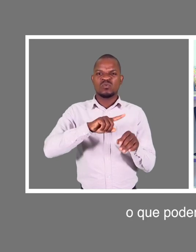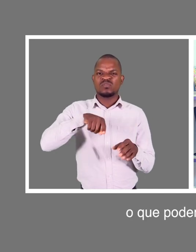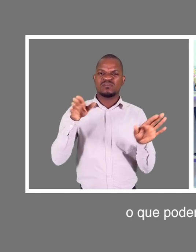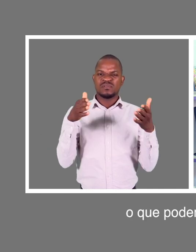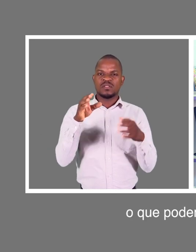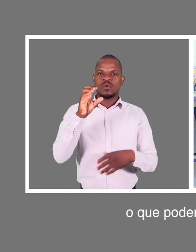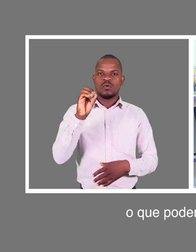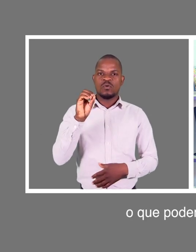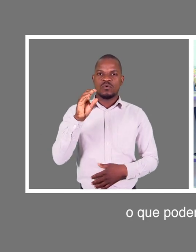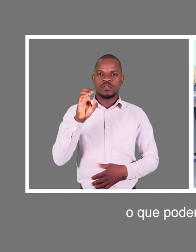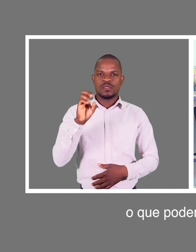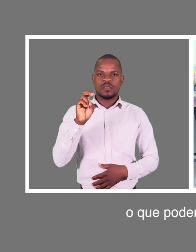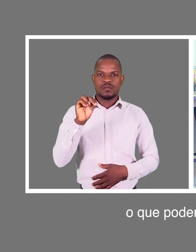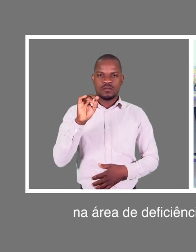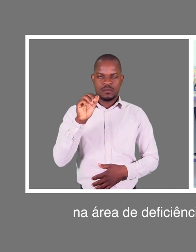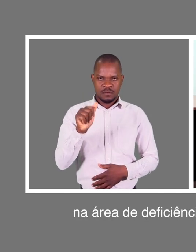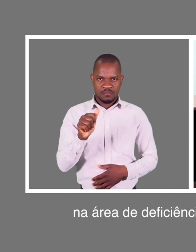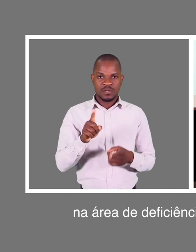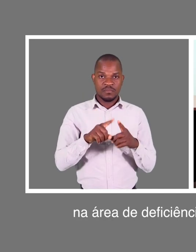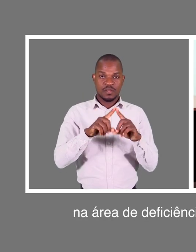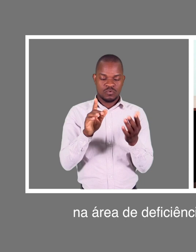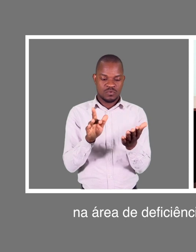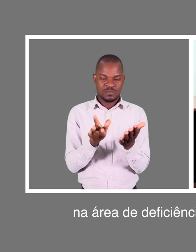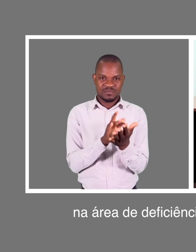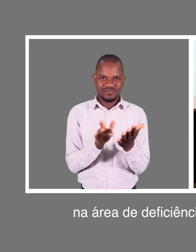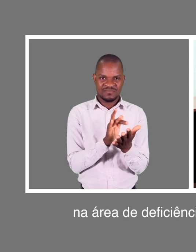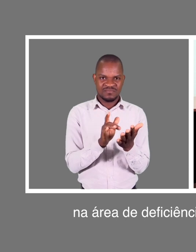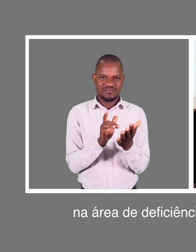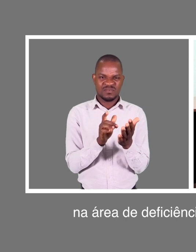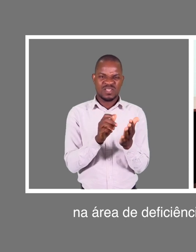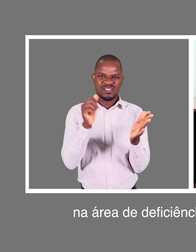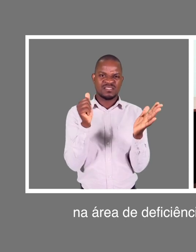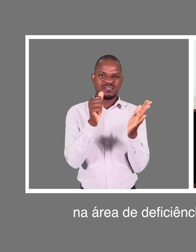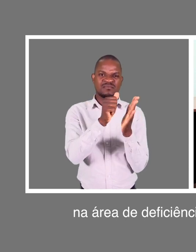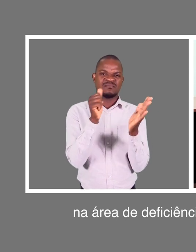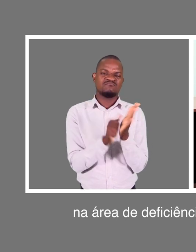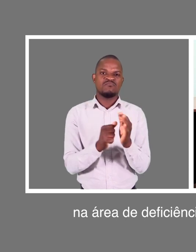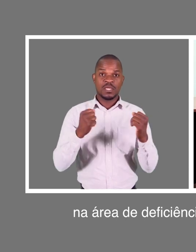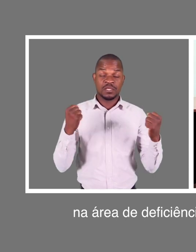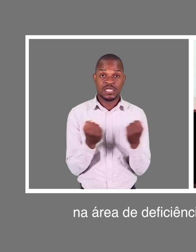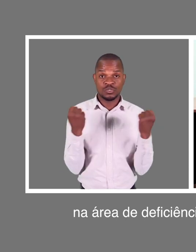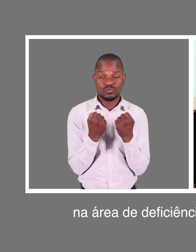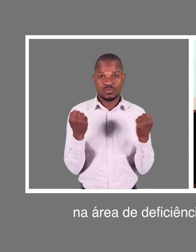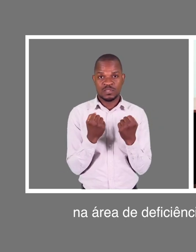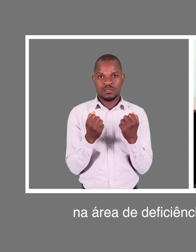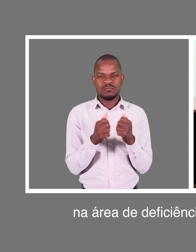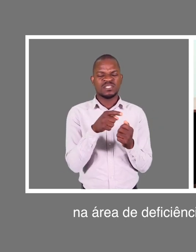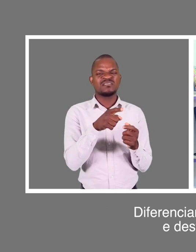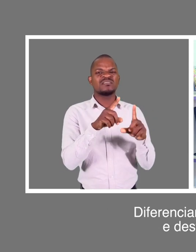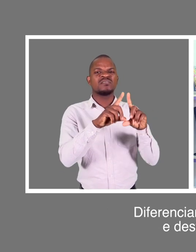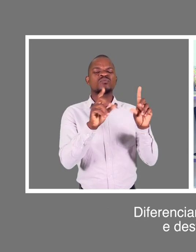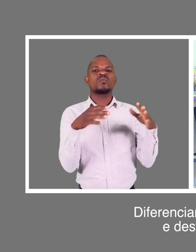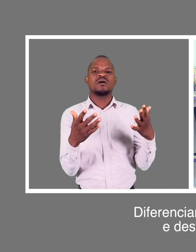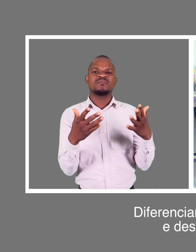o que podemos encontrar na plataforma, na área da deficiência? Que tipo de serviço, que tipo de produtos podemos encontrar na plataforma?